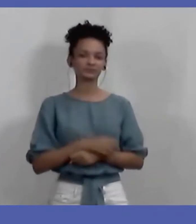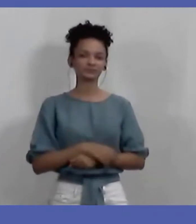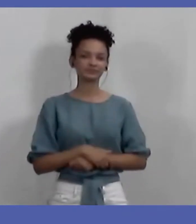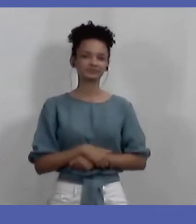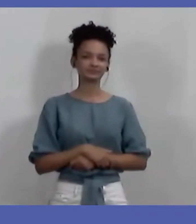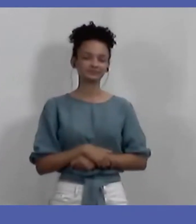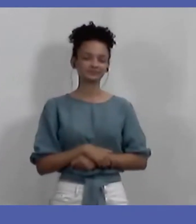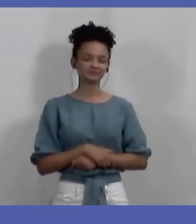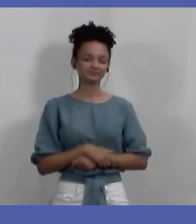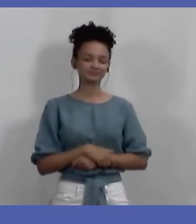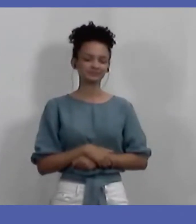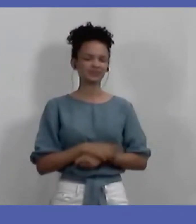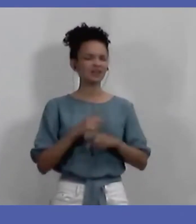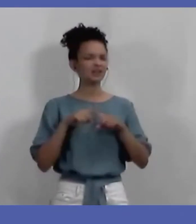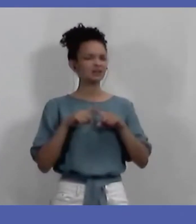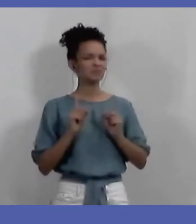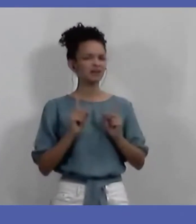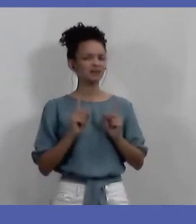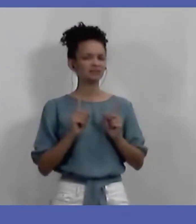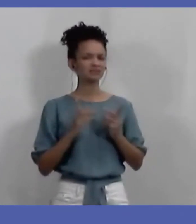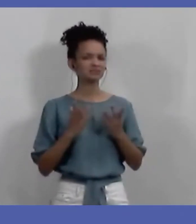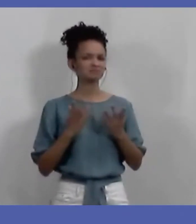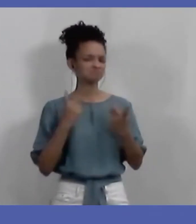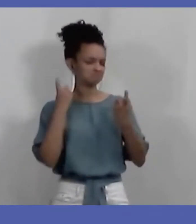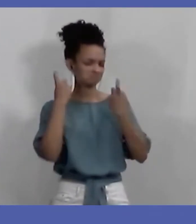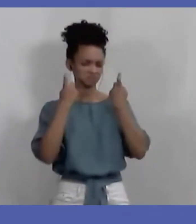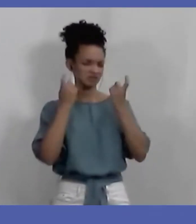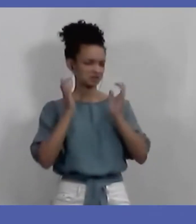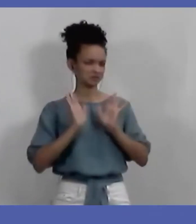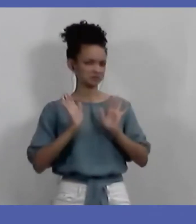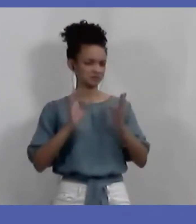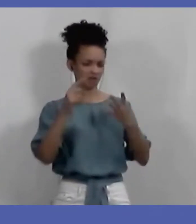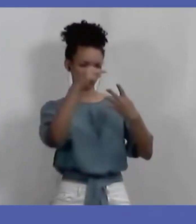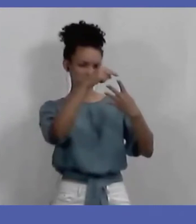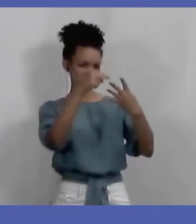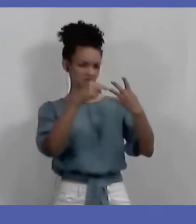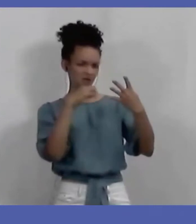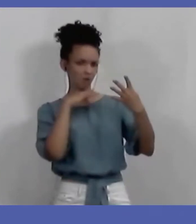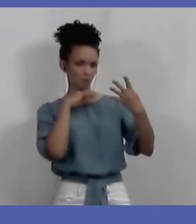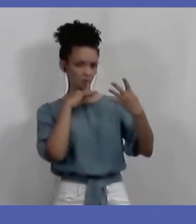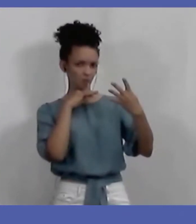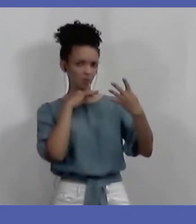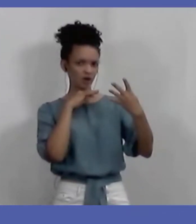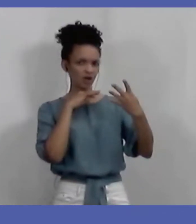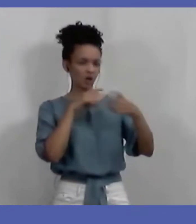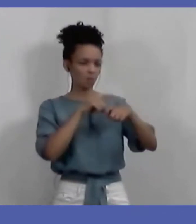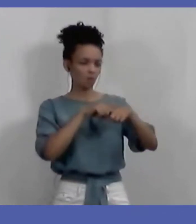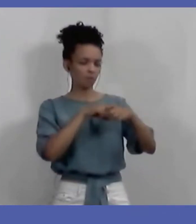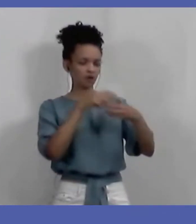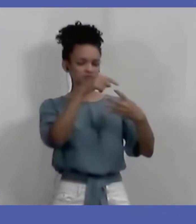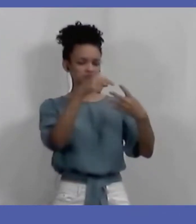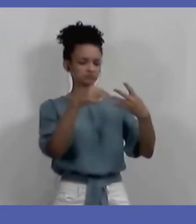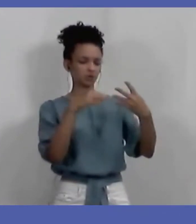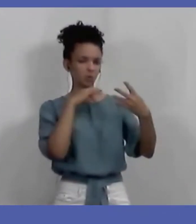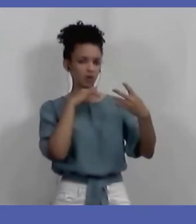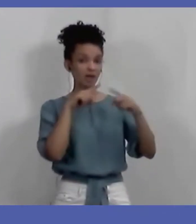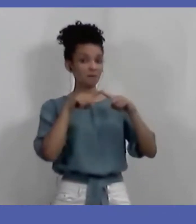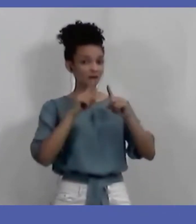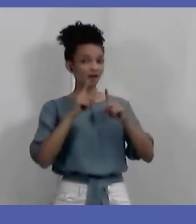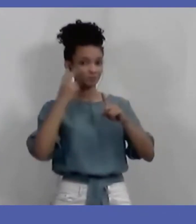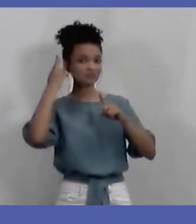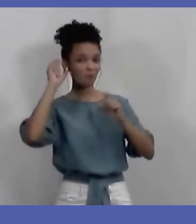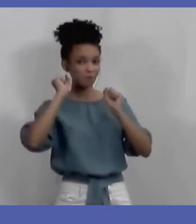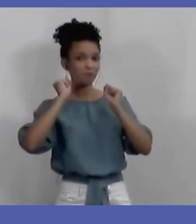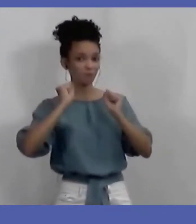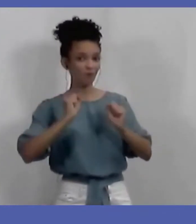Mas não se preocupe com as situações primeiras, que o Senhor pode restaurar também, né?